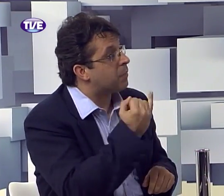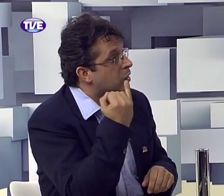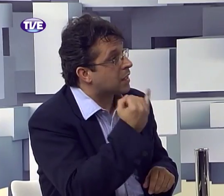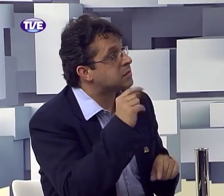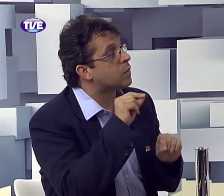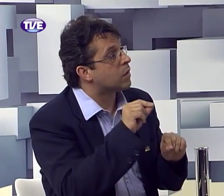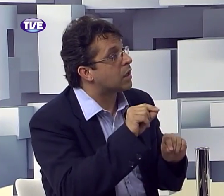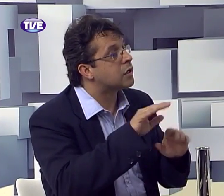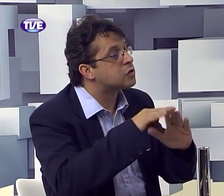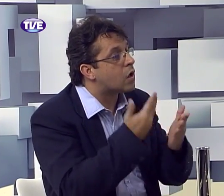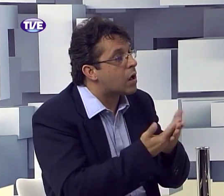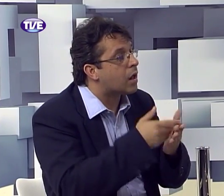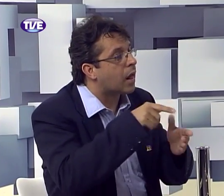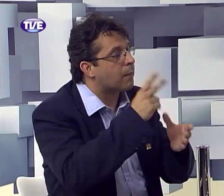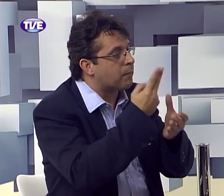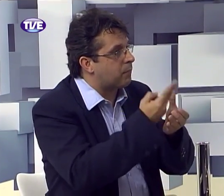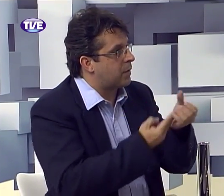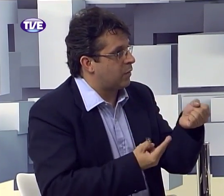educação.